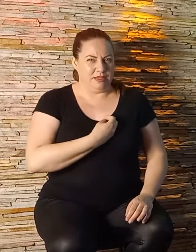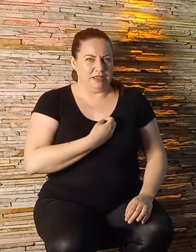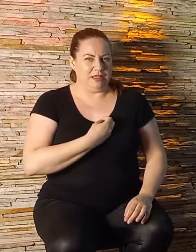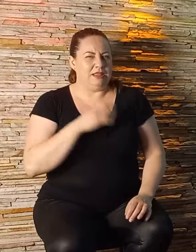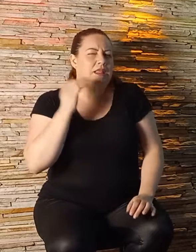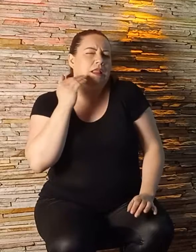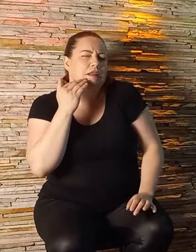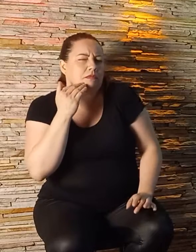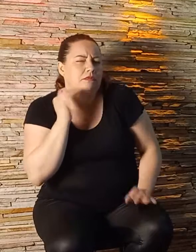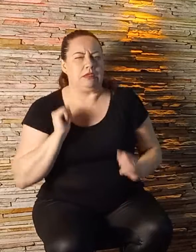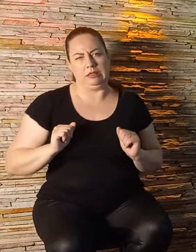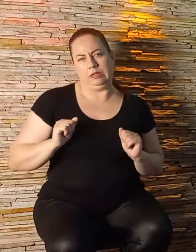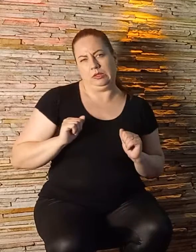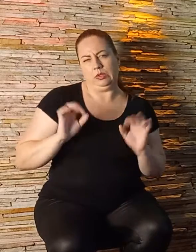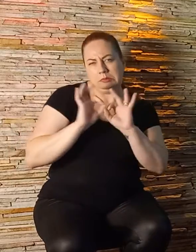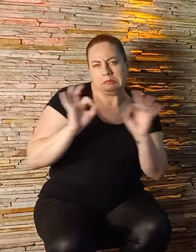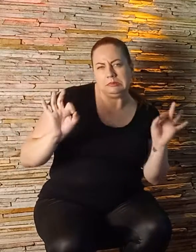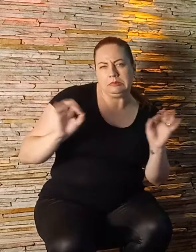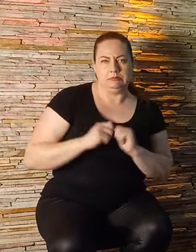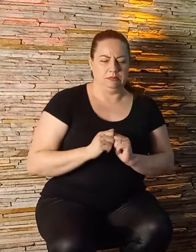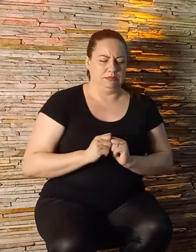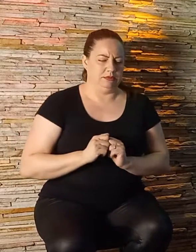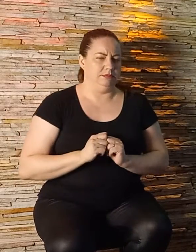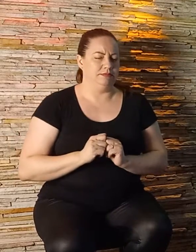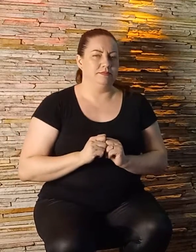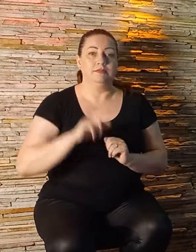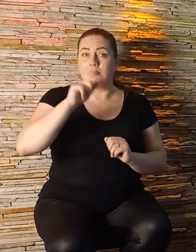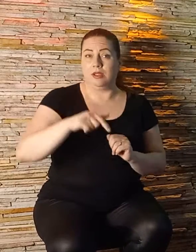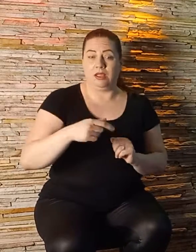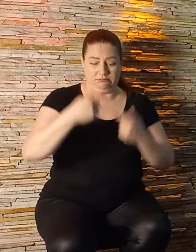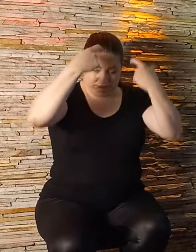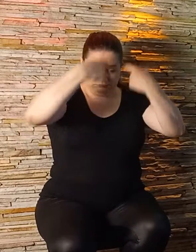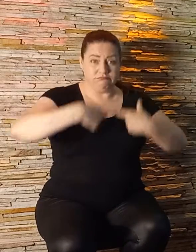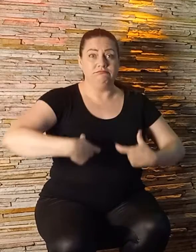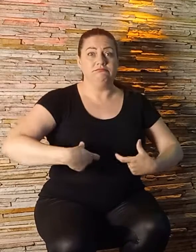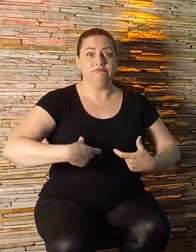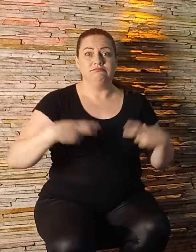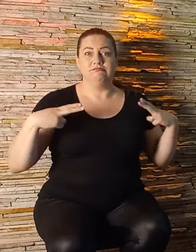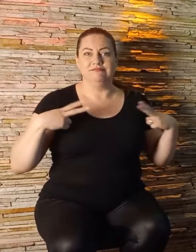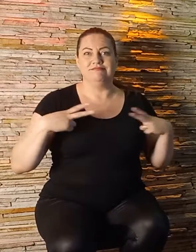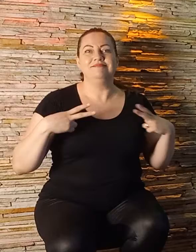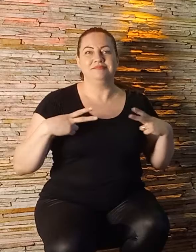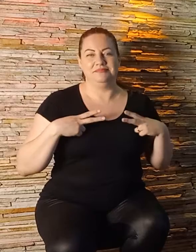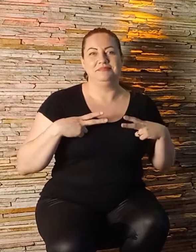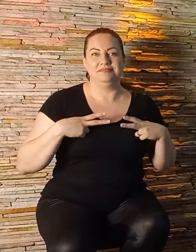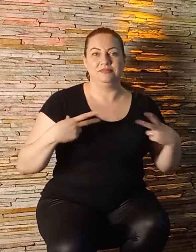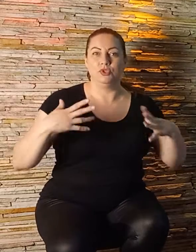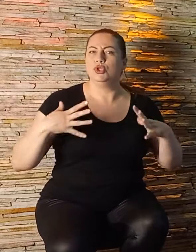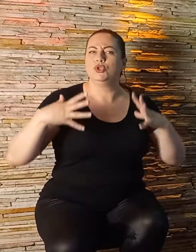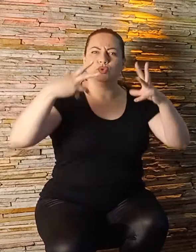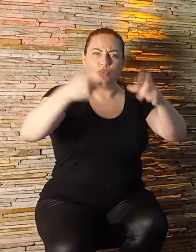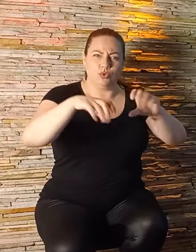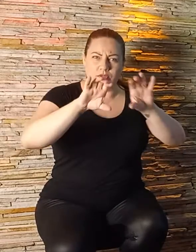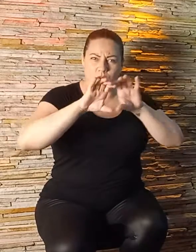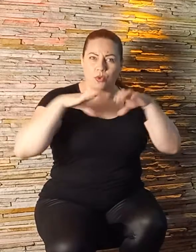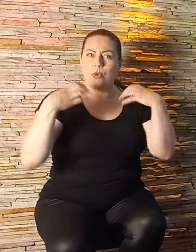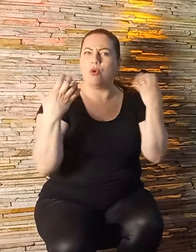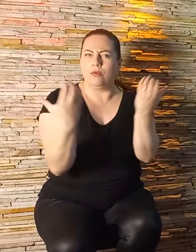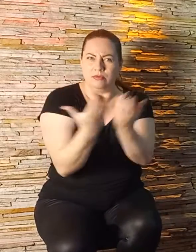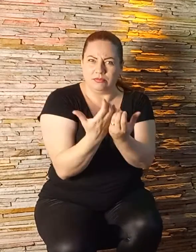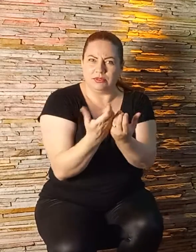um defeitinho que tu tem alguma coisinha são as nossas particularidades em todas as comunidades